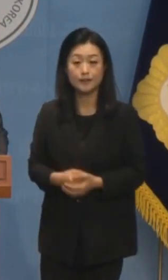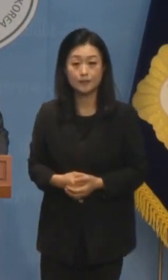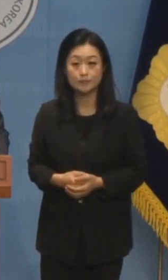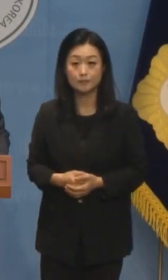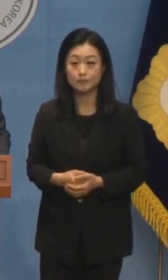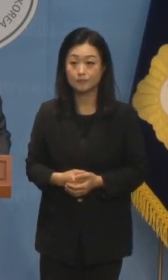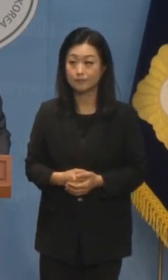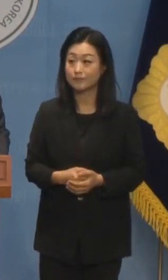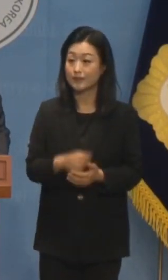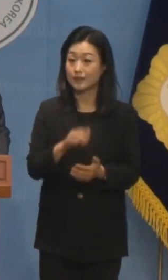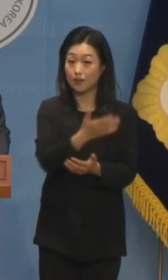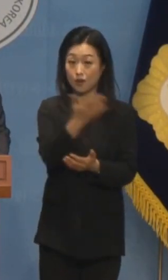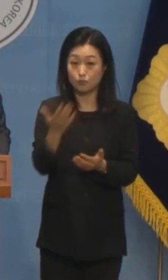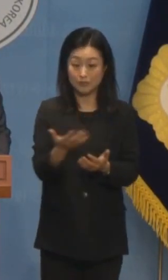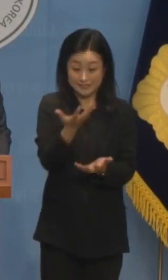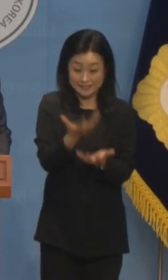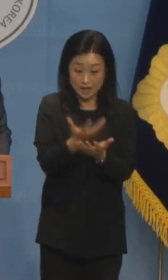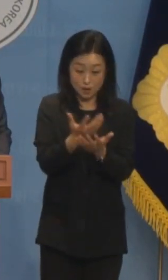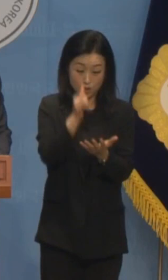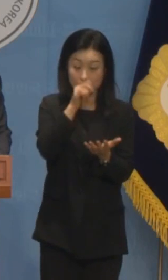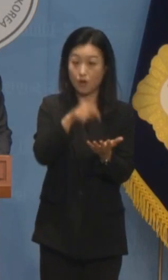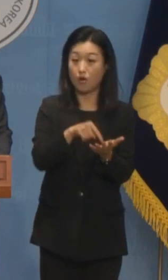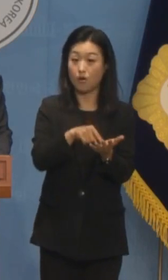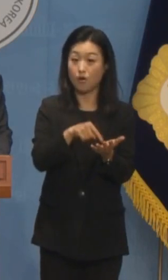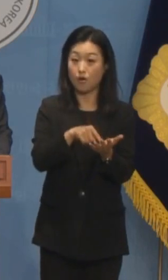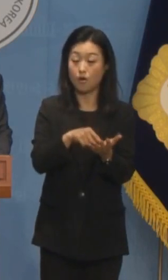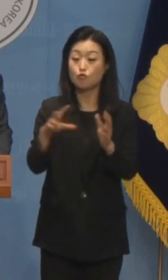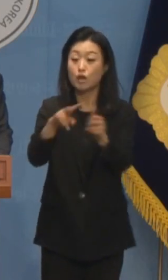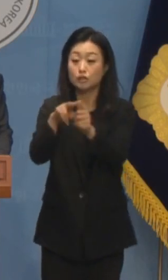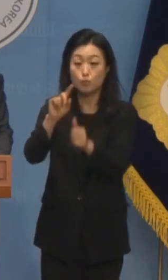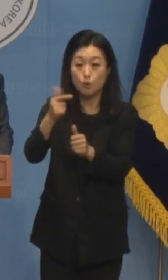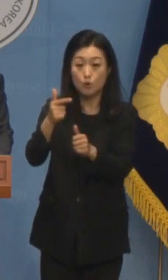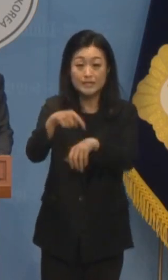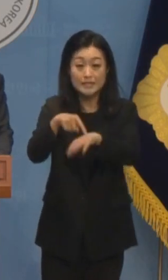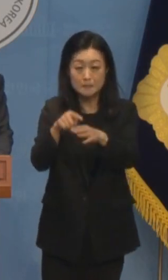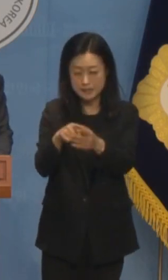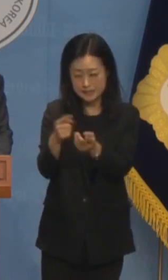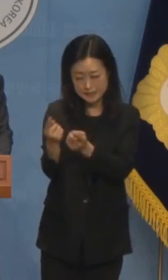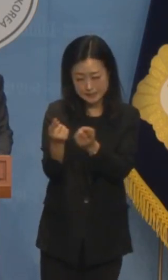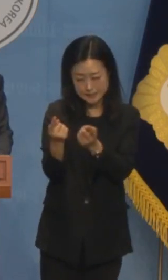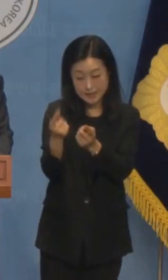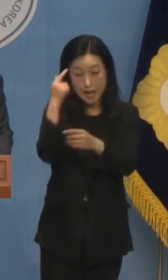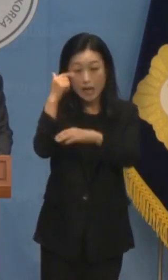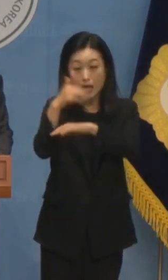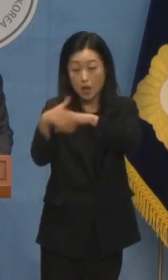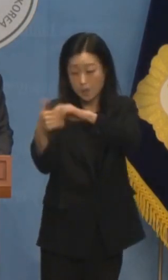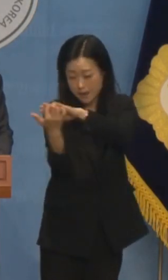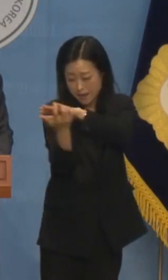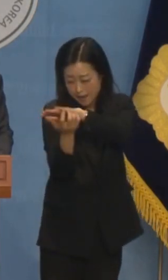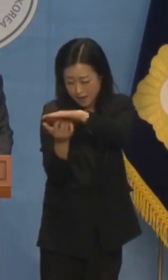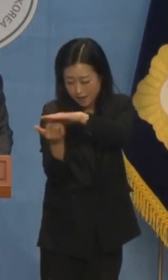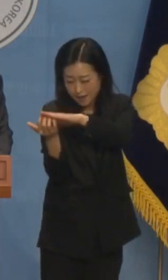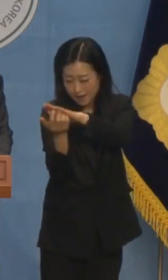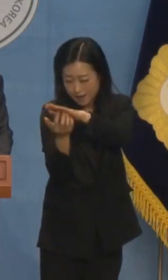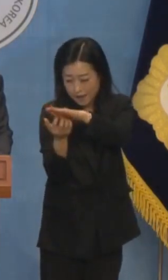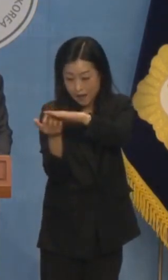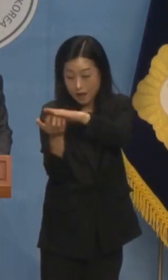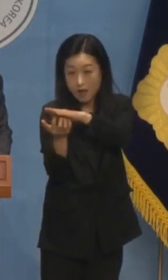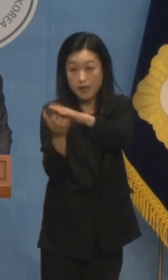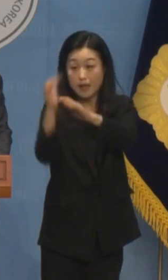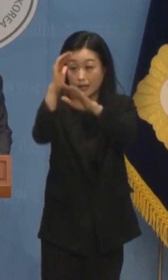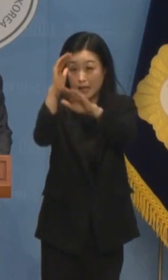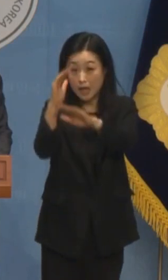이 보도자료 끝에 보시면 국정원의 심리전 계획, 작전 계획이